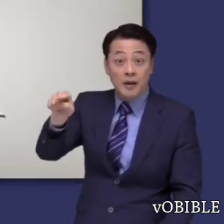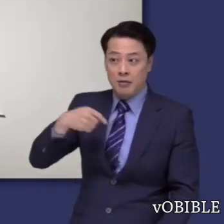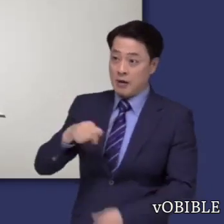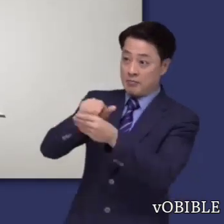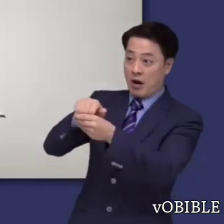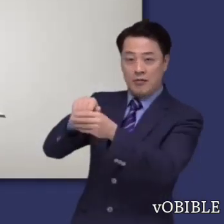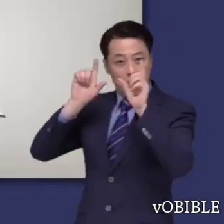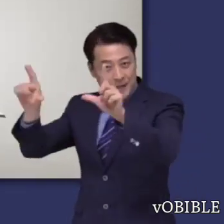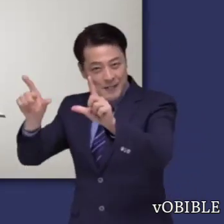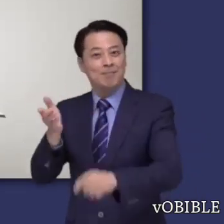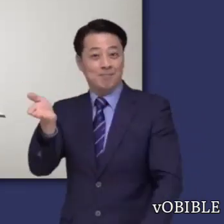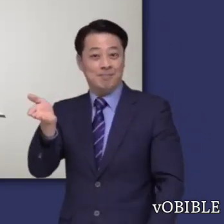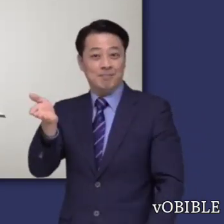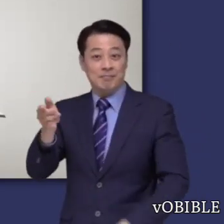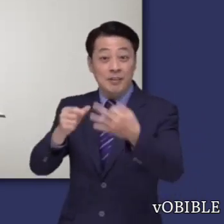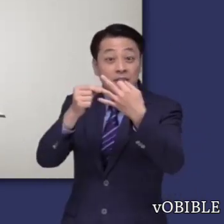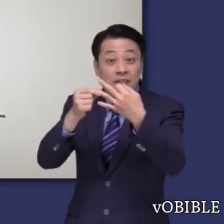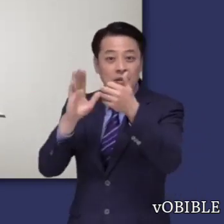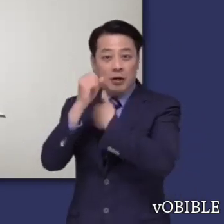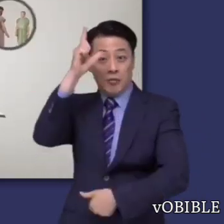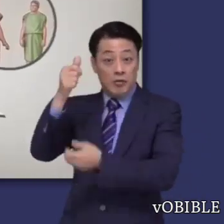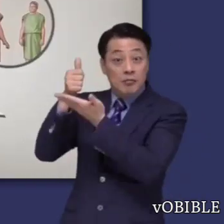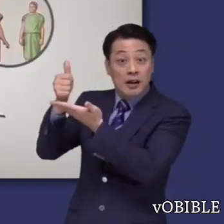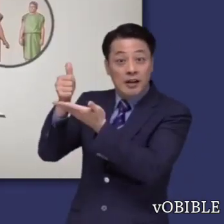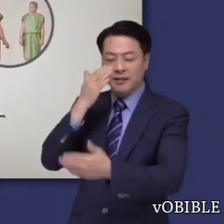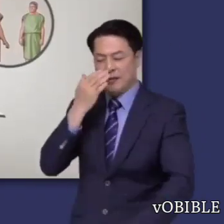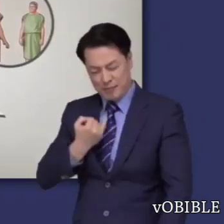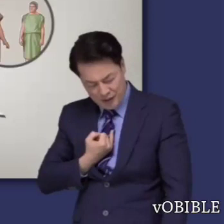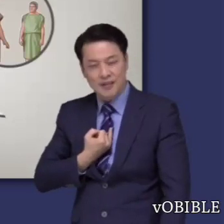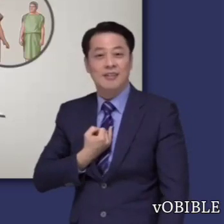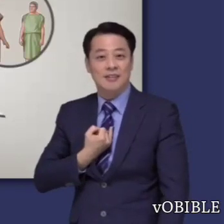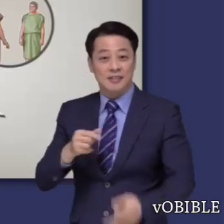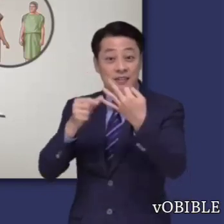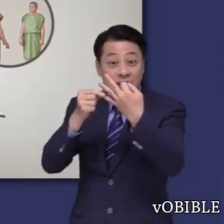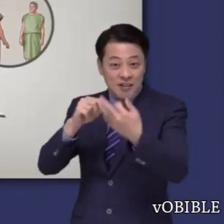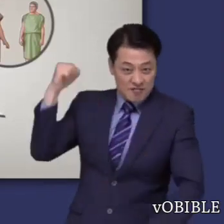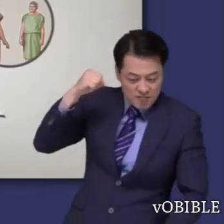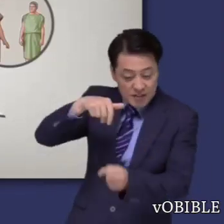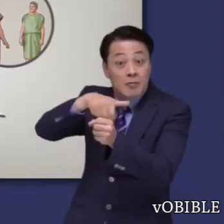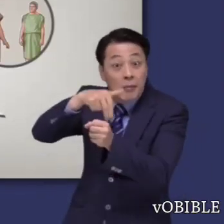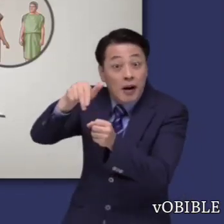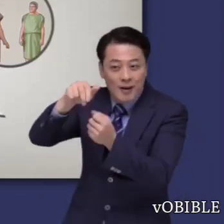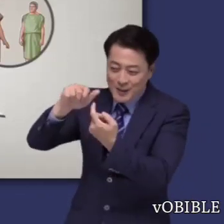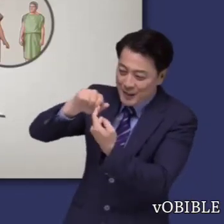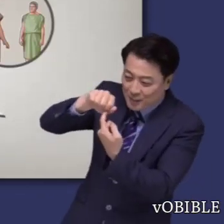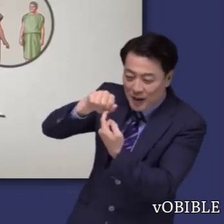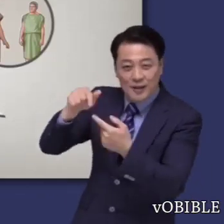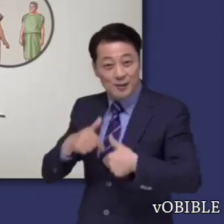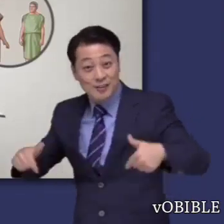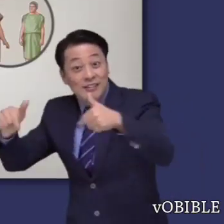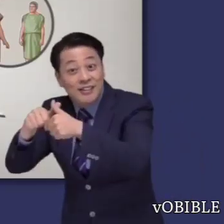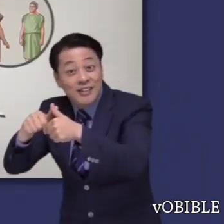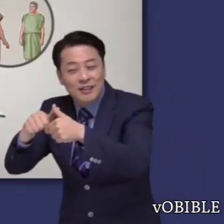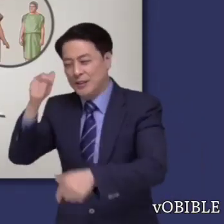越权行事，显出谦卑的精神，表现仁慈和宽恕十分重要。以上这